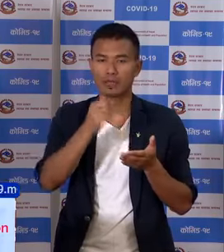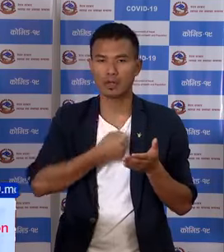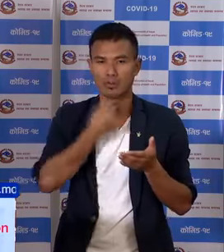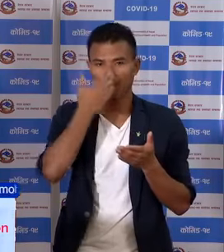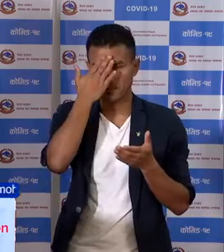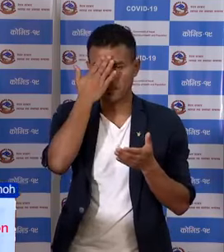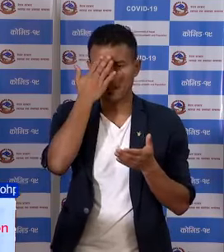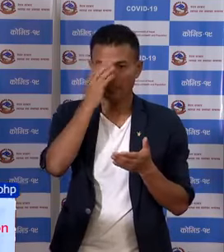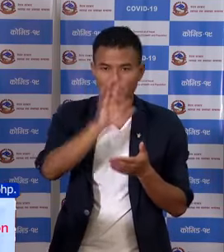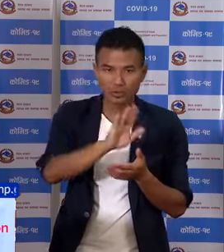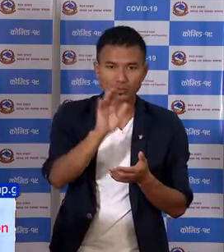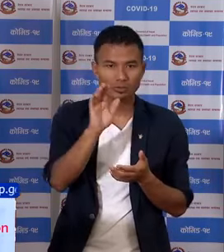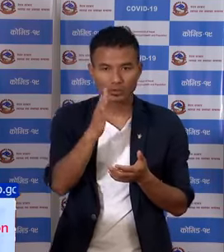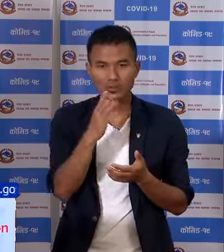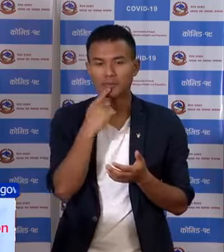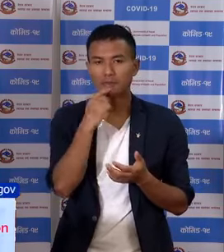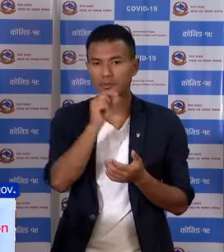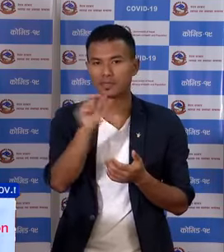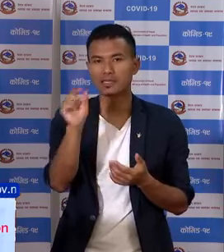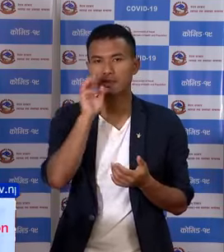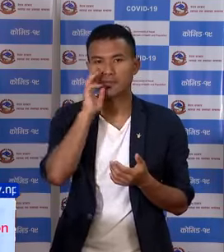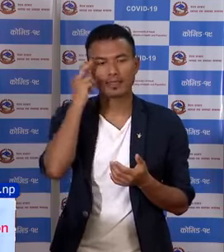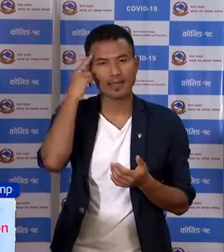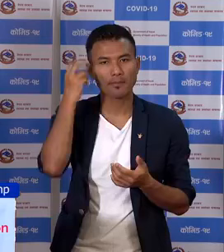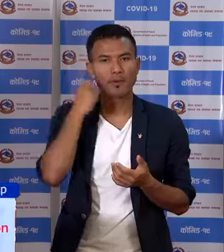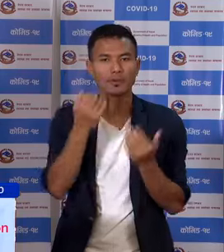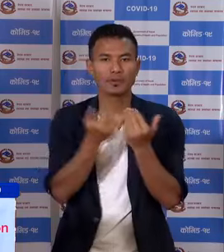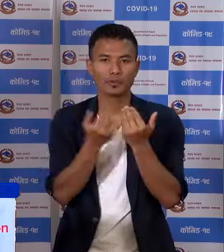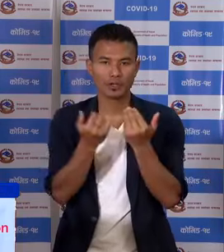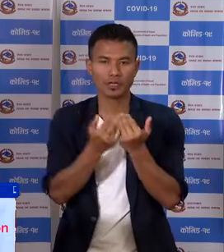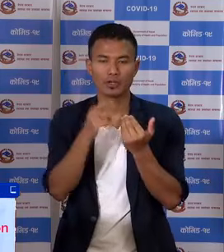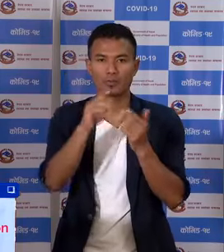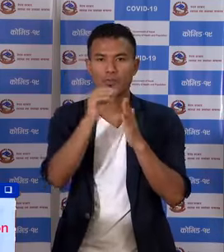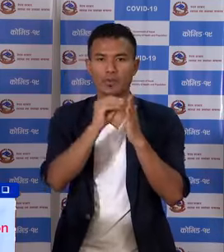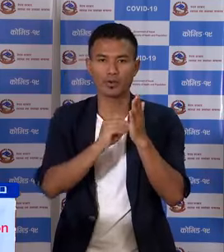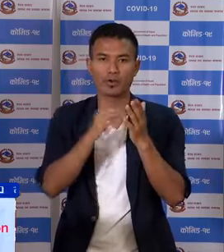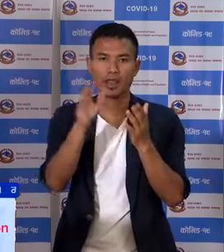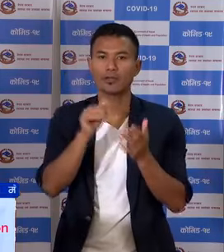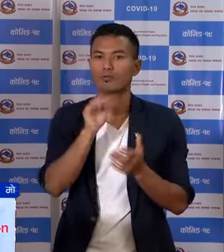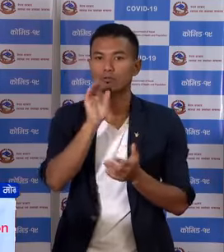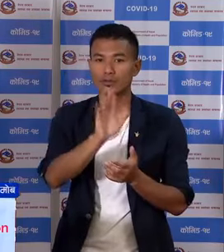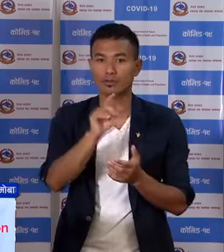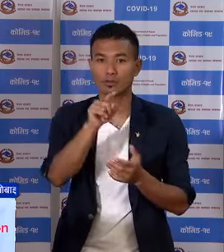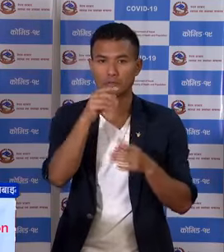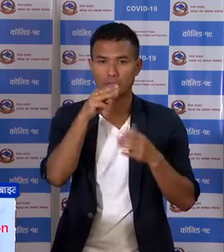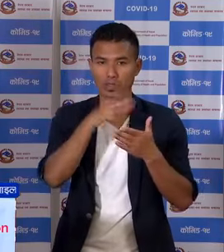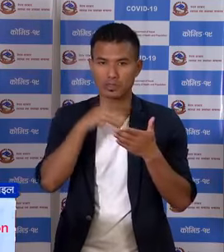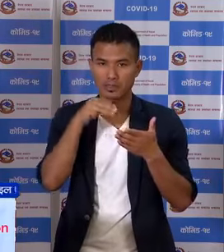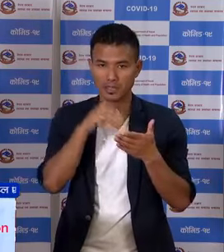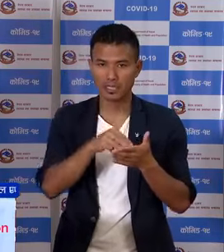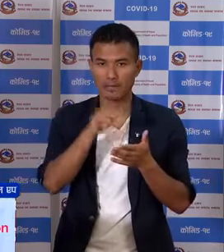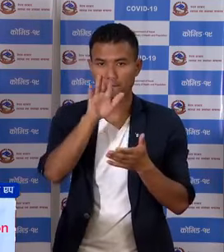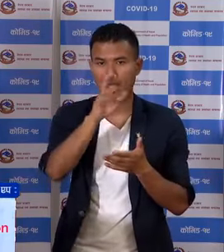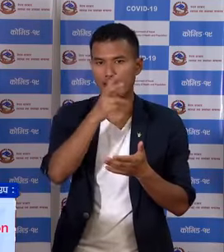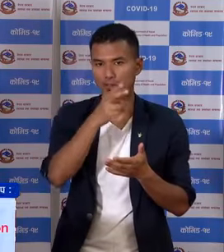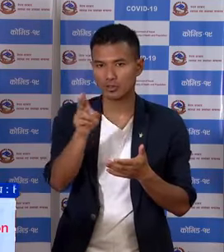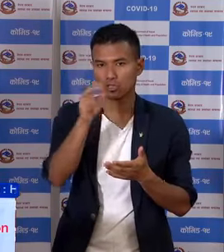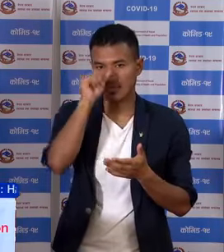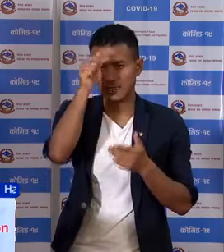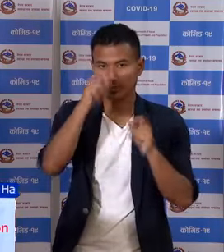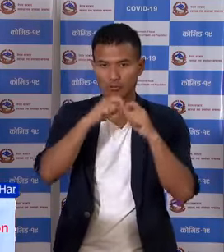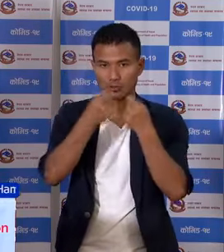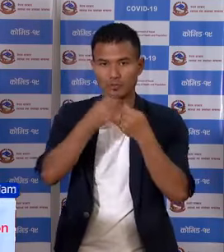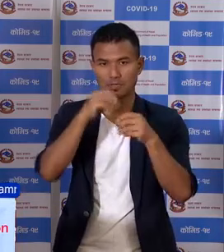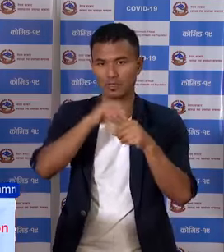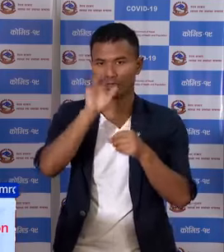आफुसंक्रमित बहे नवायको थापाउने गरी यो बिवरन आयको छा। जस्मद्धे 5 जाना रेड